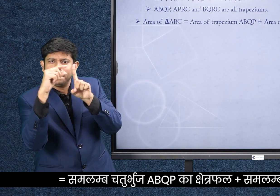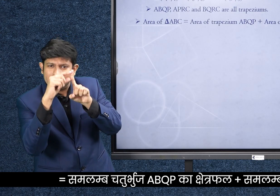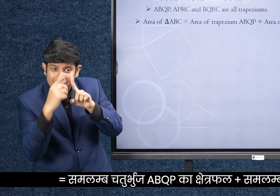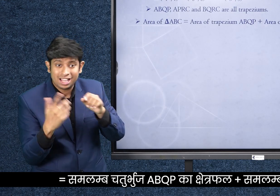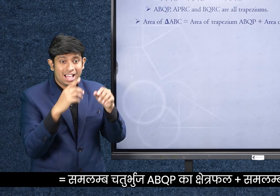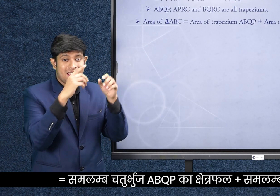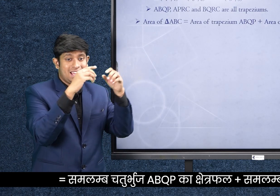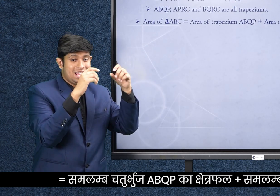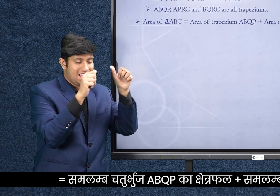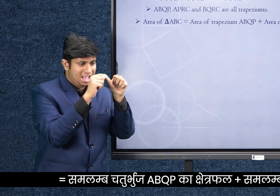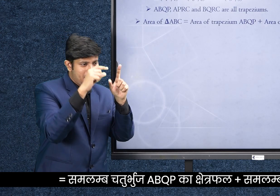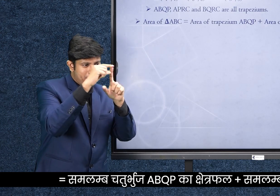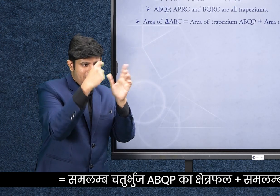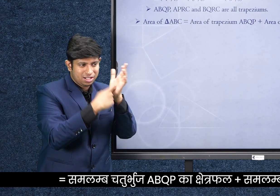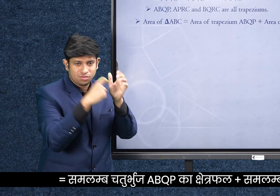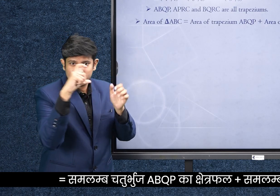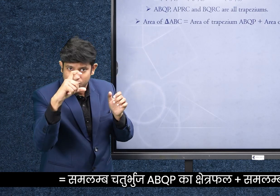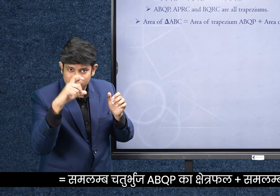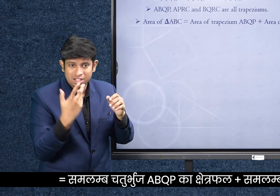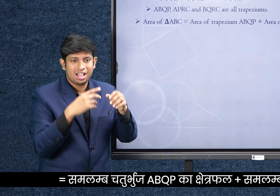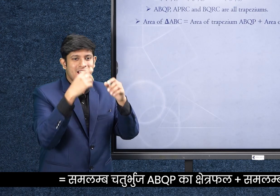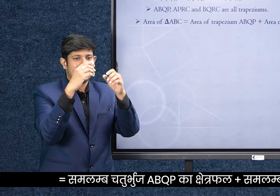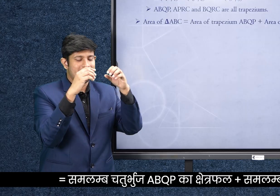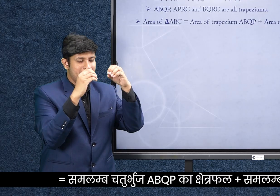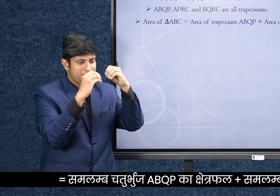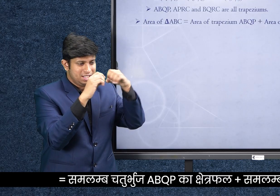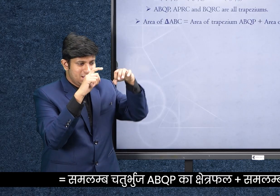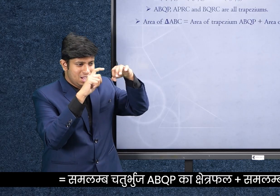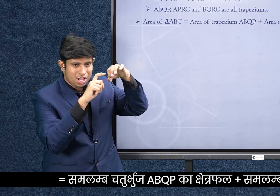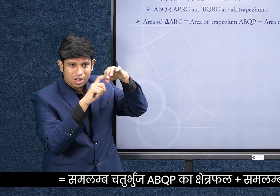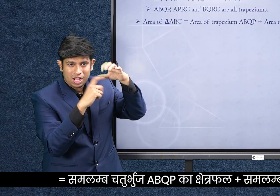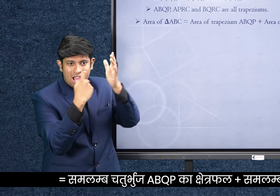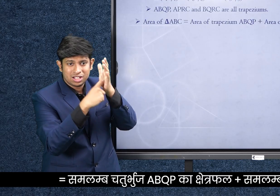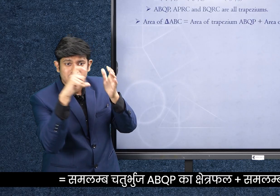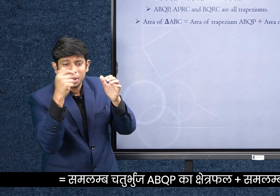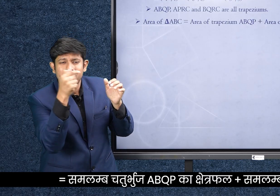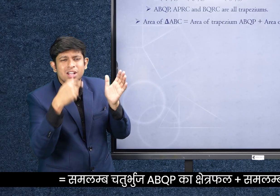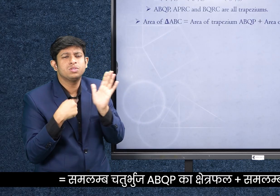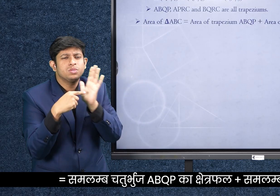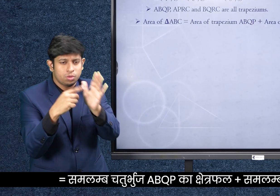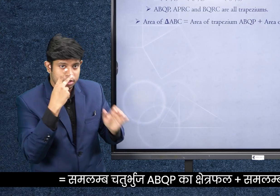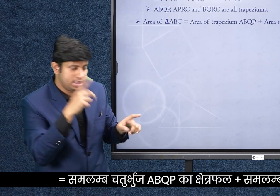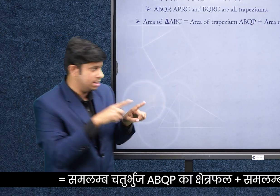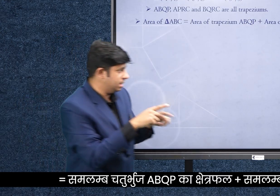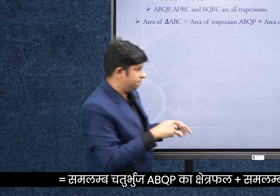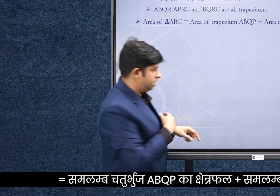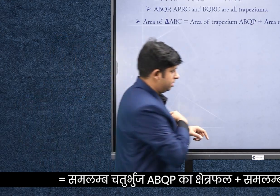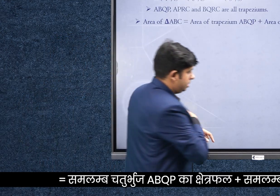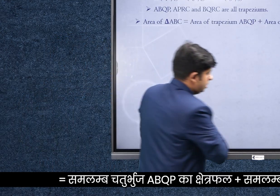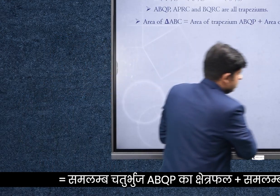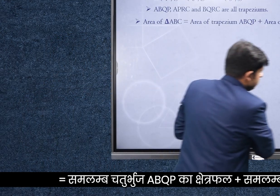चतुर्भुज ए बी क्यू पी का क्षेत्रफल प्लस समलंब चतुर्भुज का क्षेत्रफल